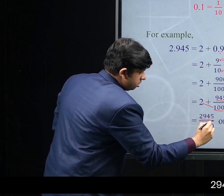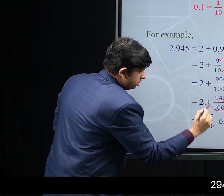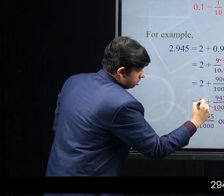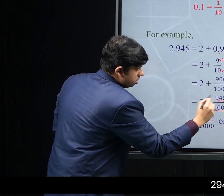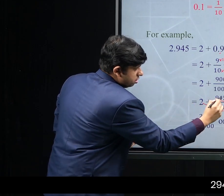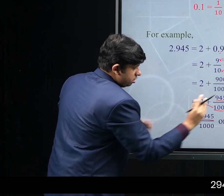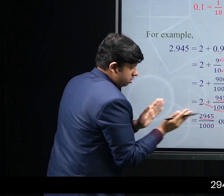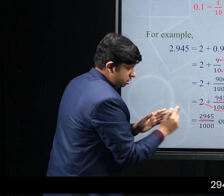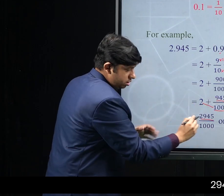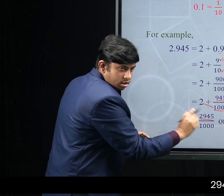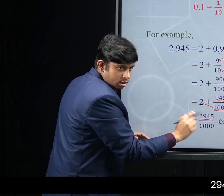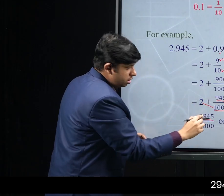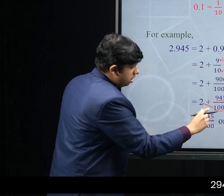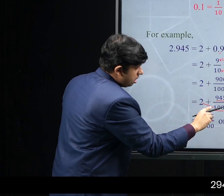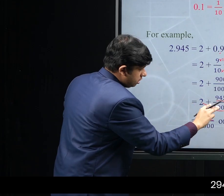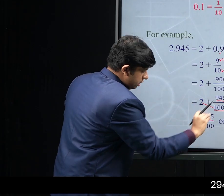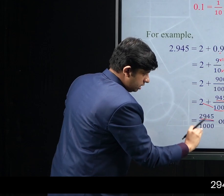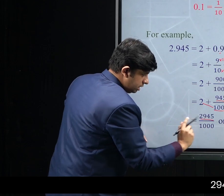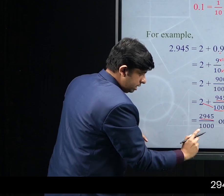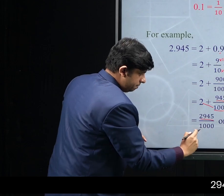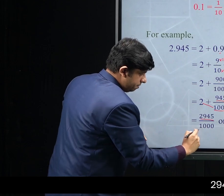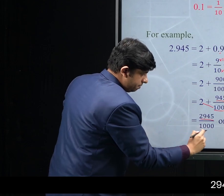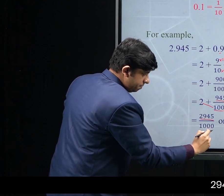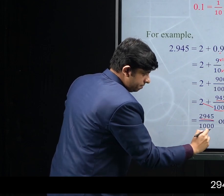மற்றும் 8 7 சமன் 56